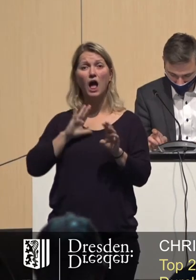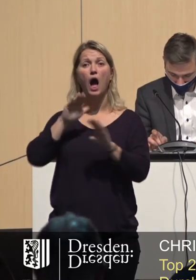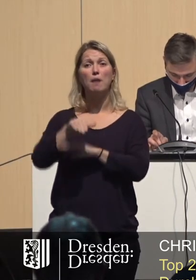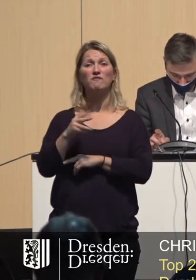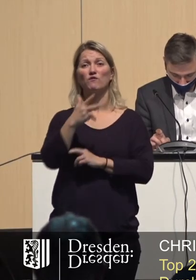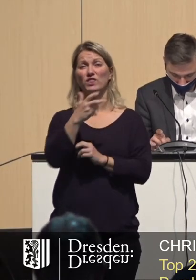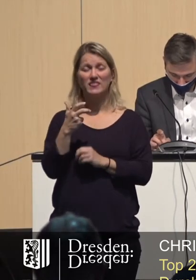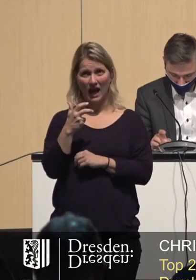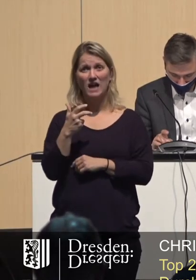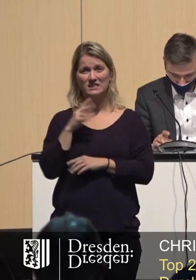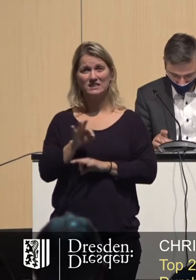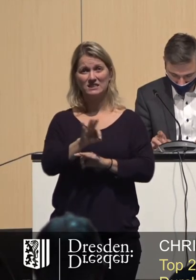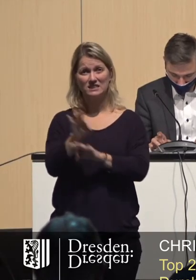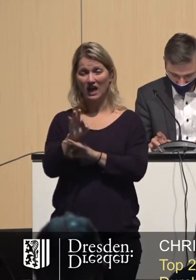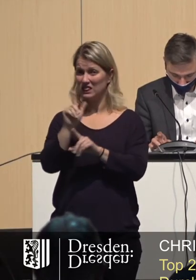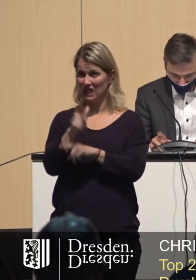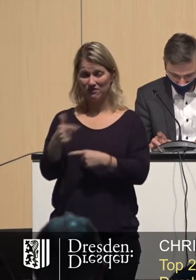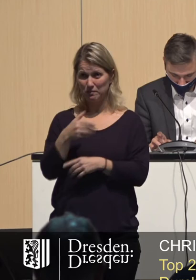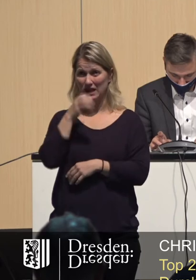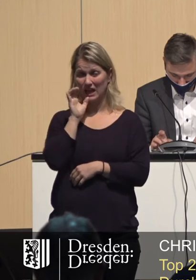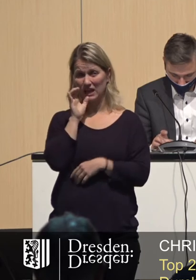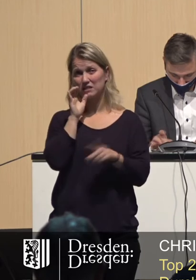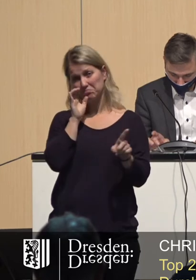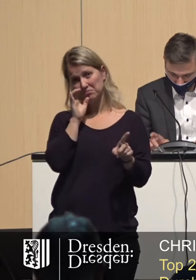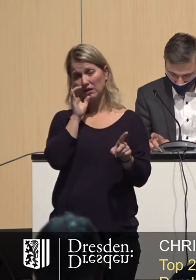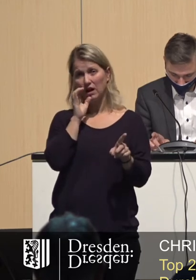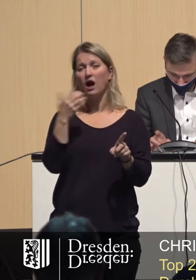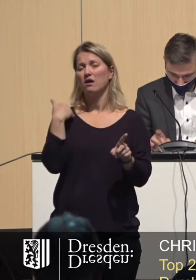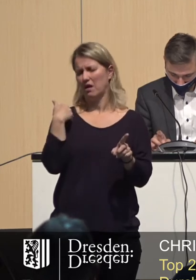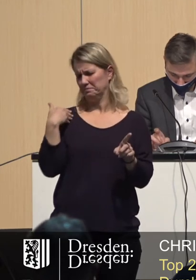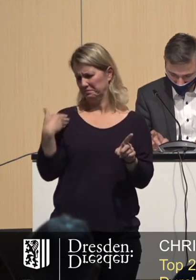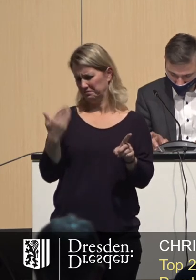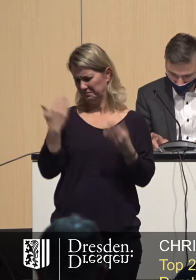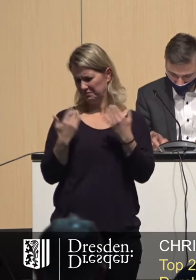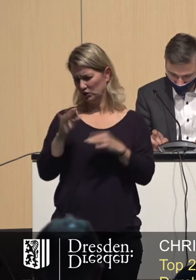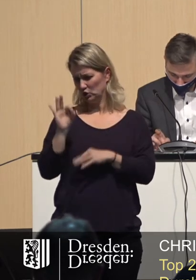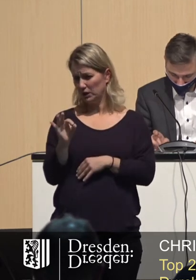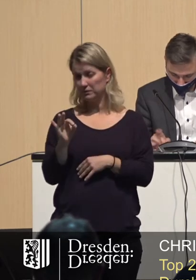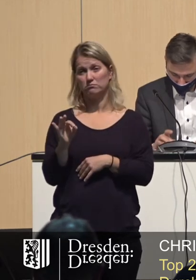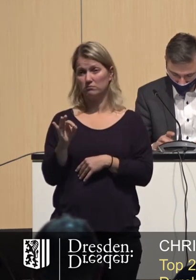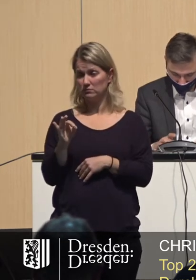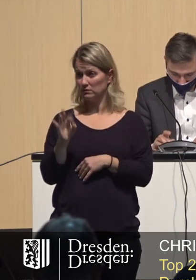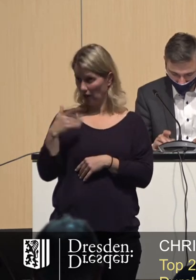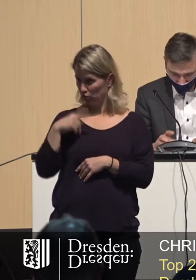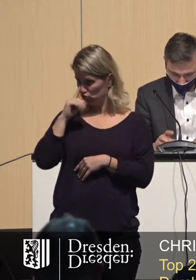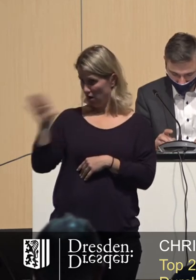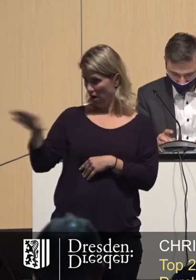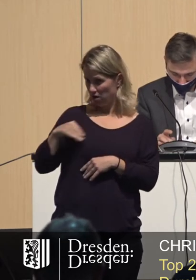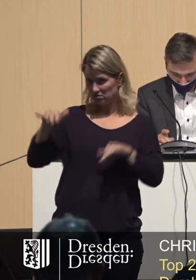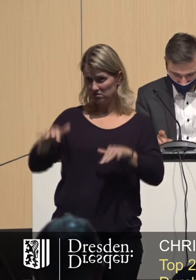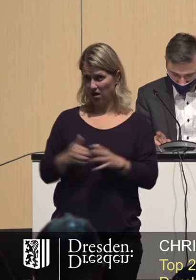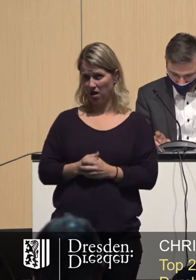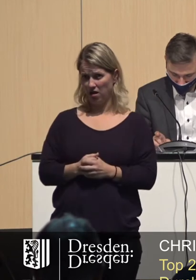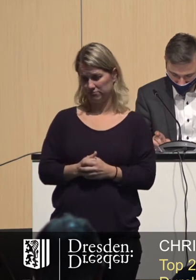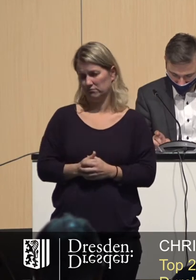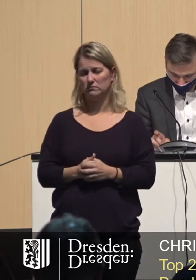darf, beziehungsweise die härteren, die doch ab 35 war das, macht es da Spaß. Dann müsste ich ja weiter sagen,